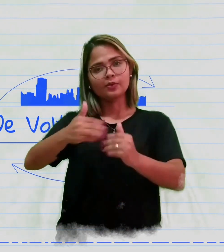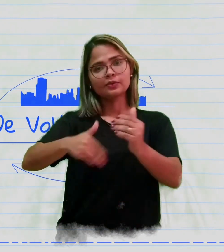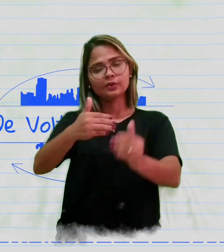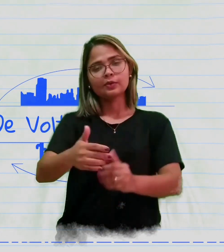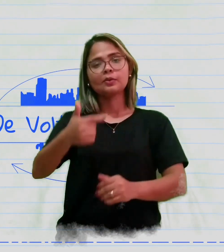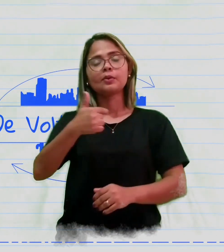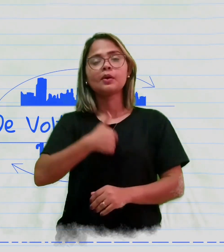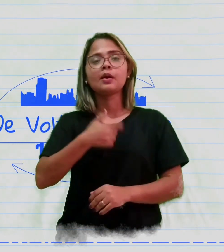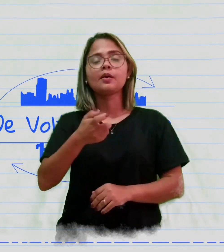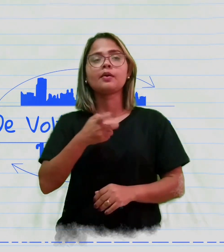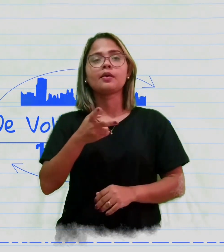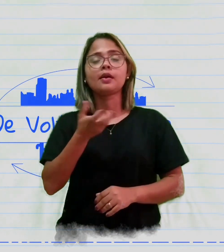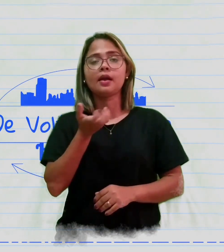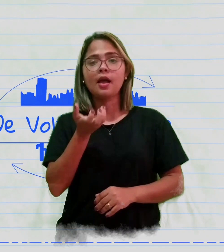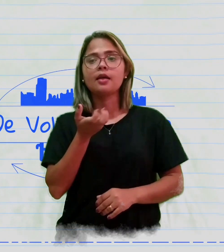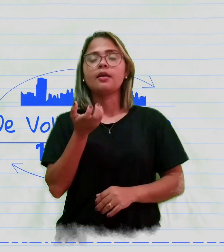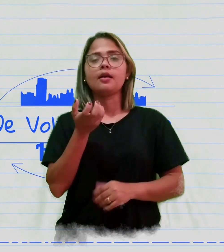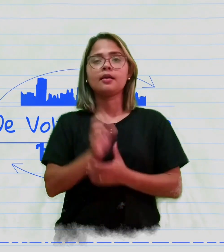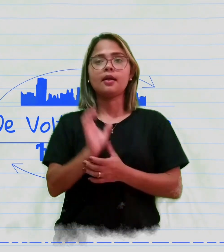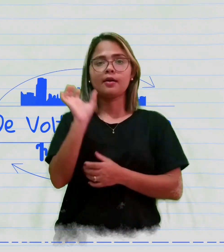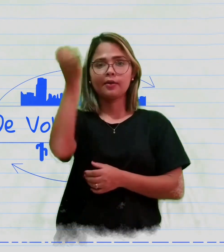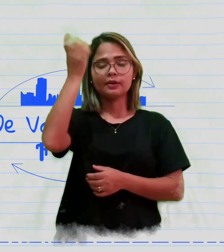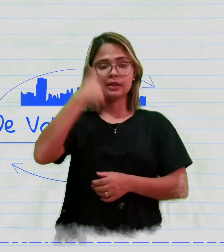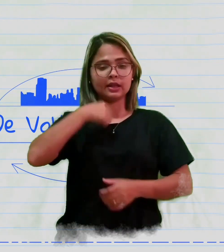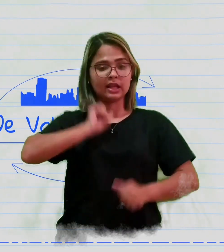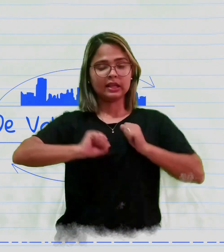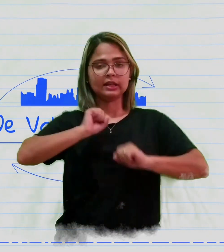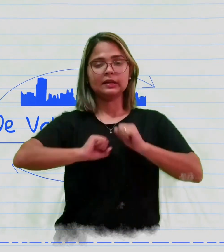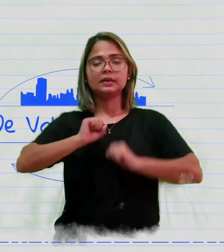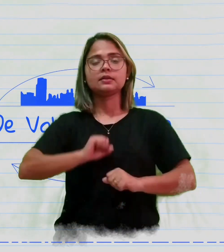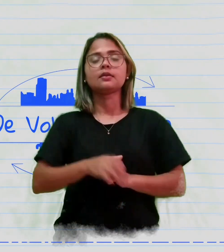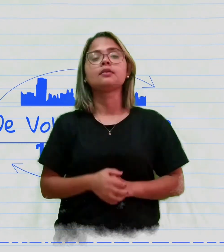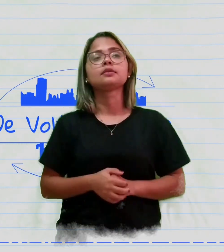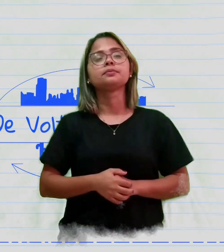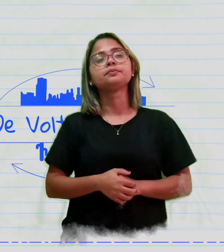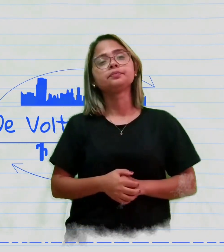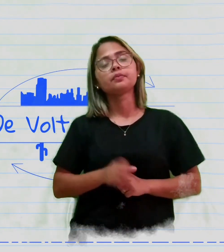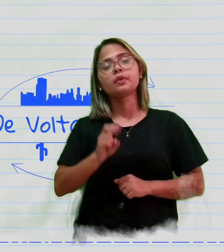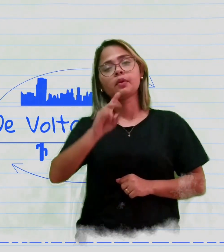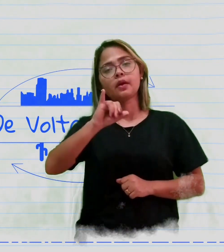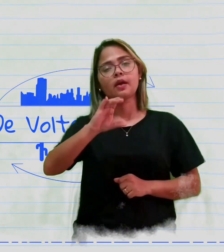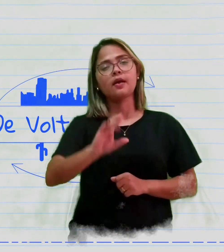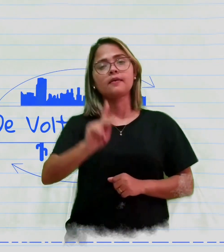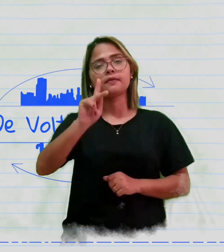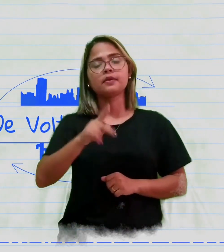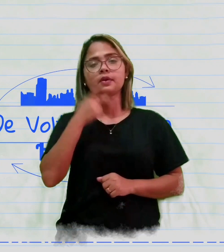vem a contragosto pro interior, e aí encontra uma menina de interior com a chinela ali, os vestidos no meio da terra, não sei o quê.